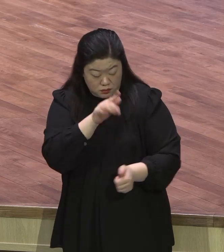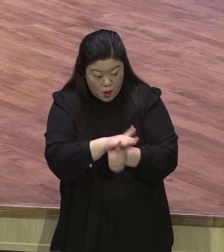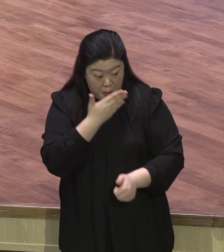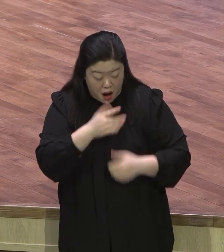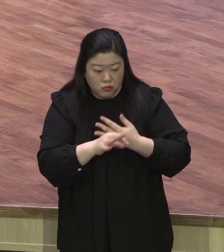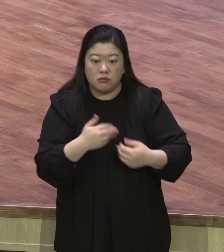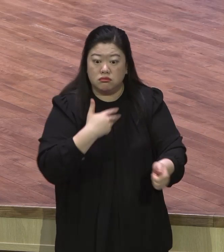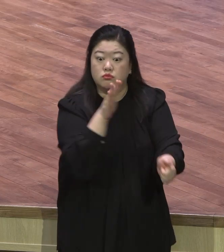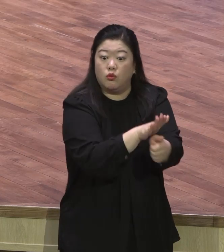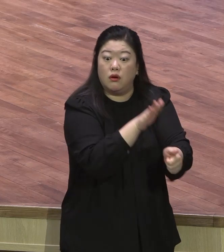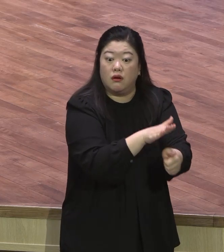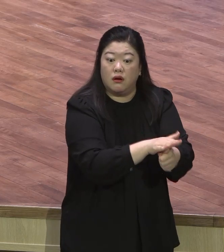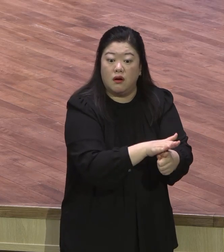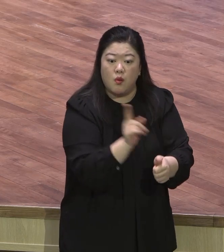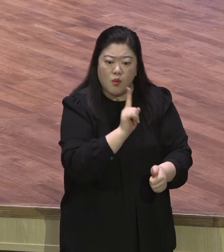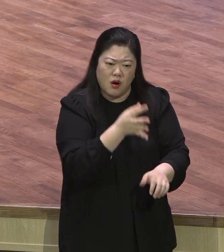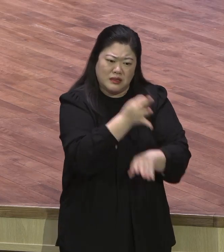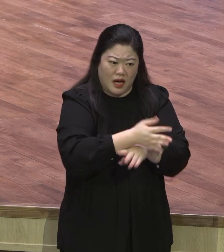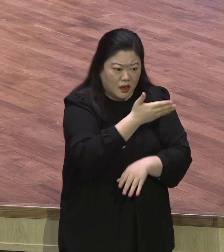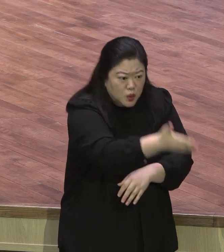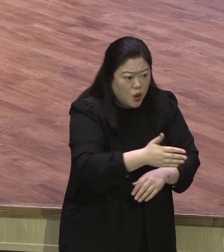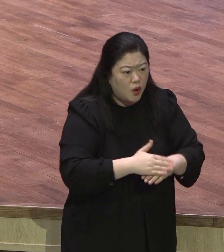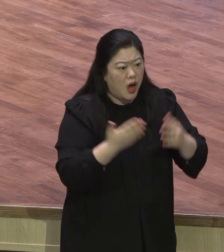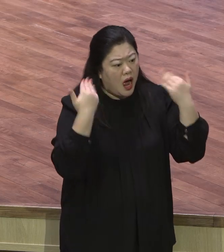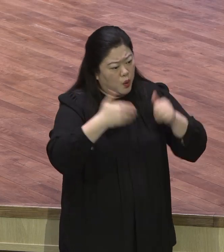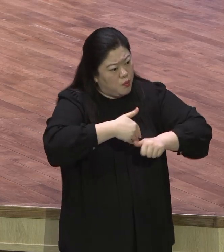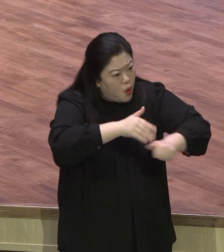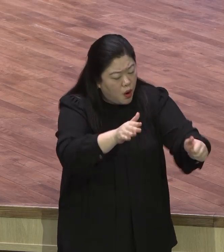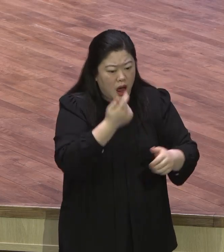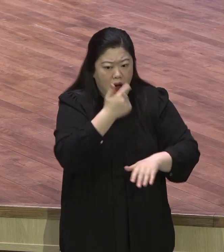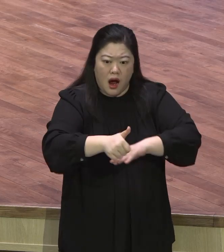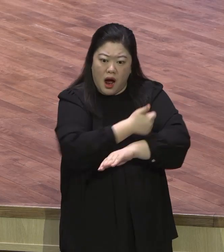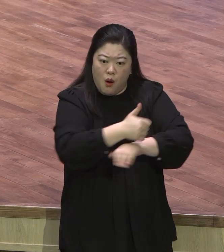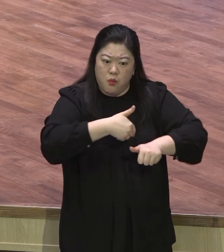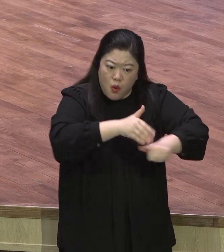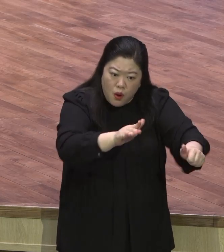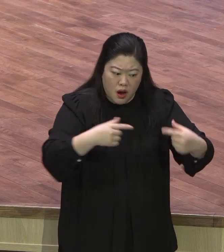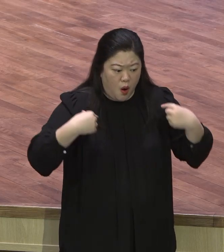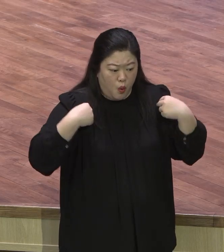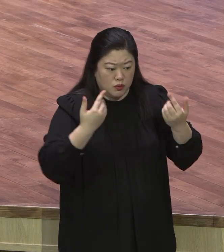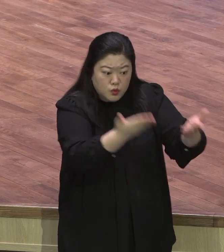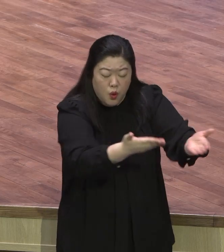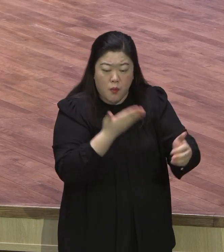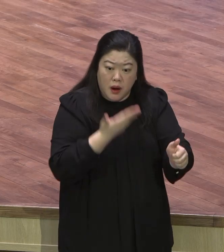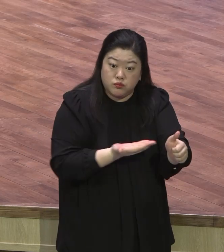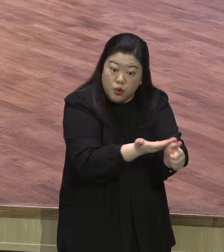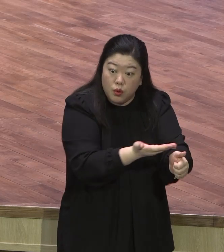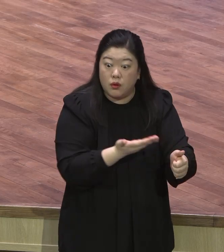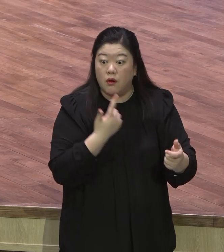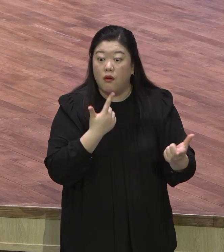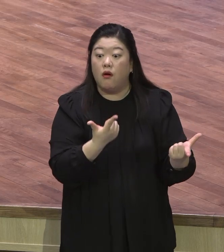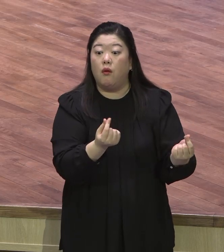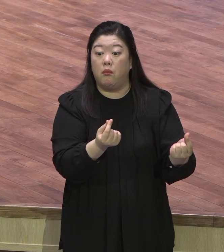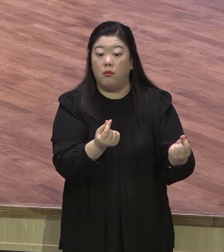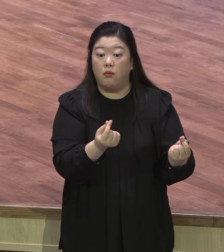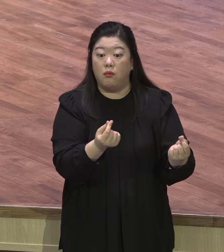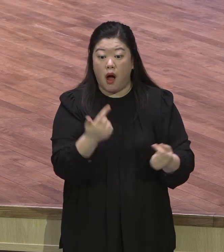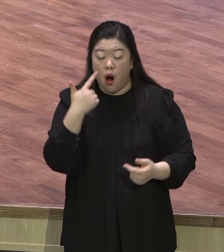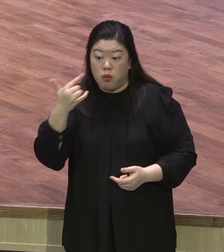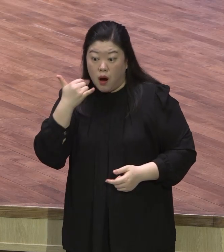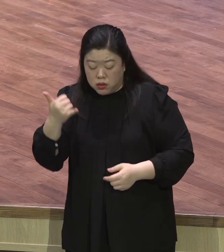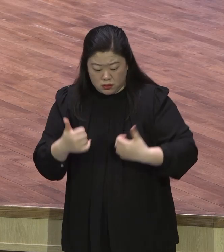매주알 신발 사두세요. 무엇을 사주세요. 그렇게 안 해도 알아서 주잖아요. 알아서 다 공부 신고 주고 다 옷 사주고 다 피로